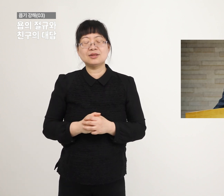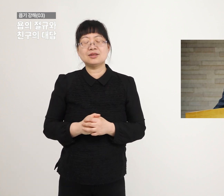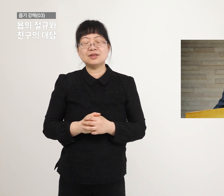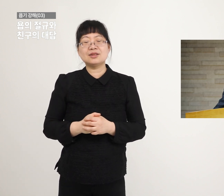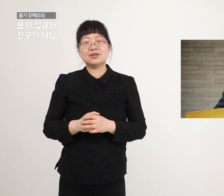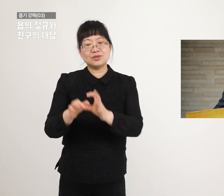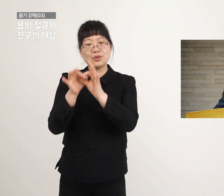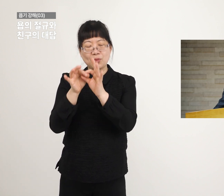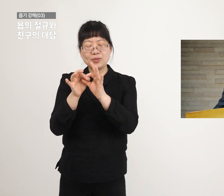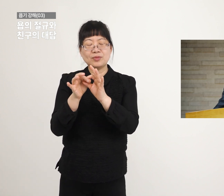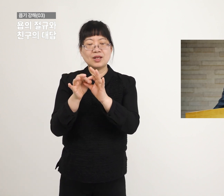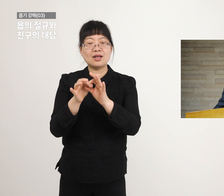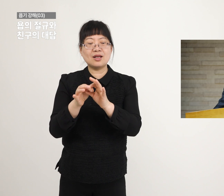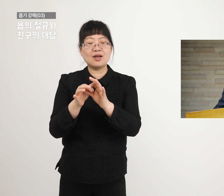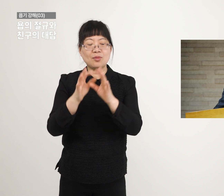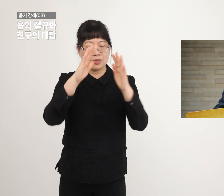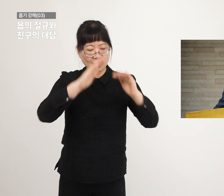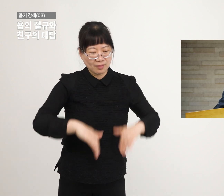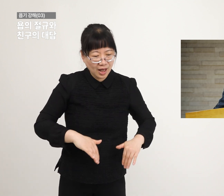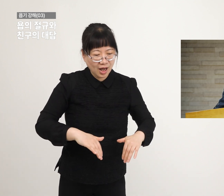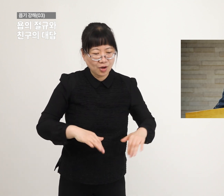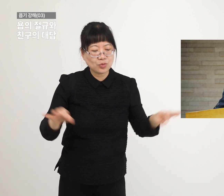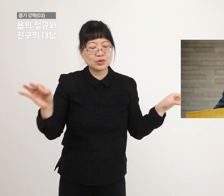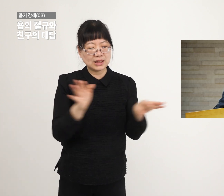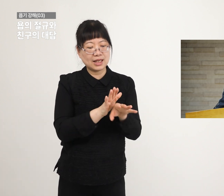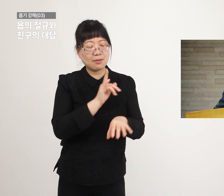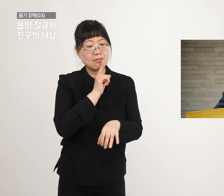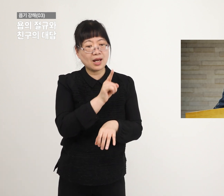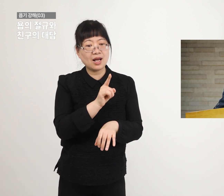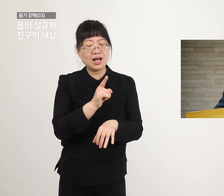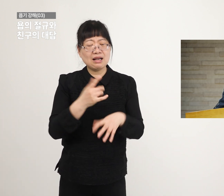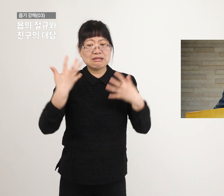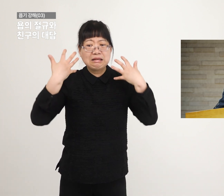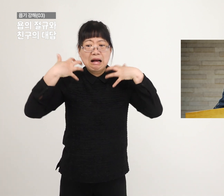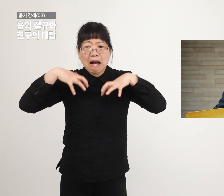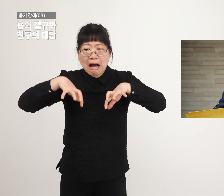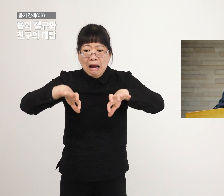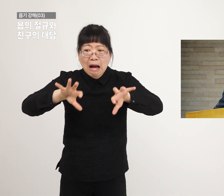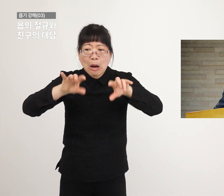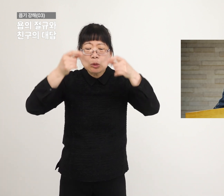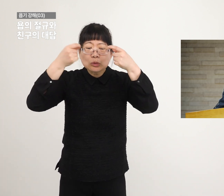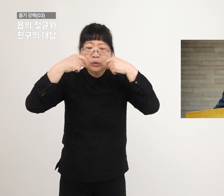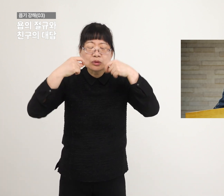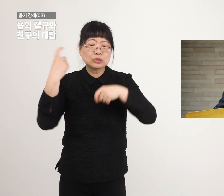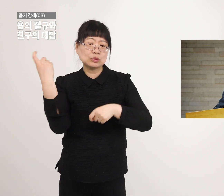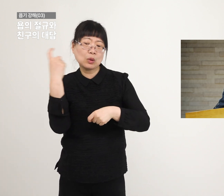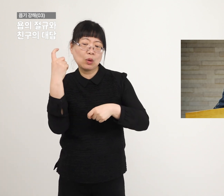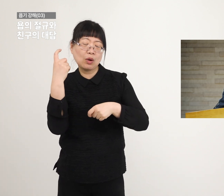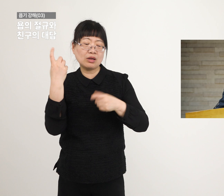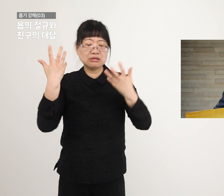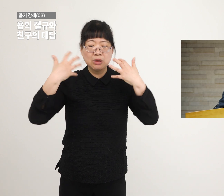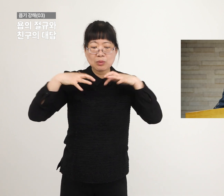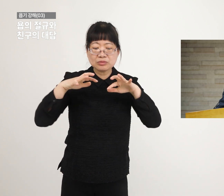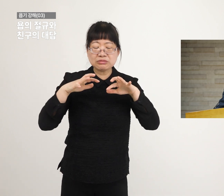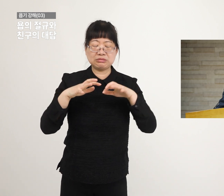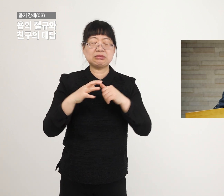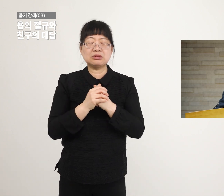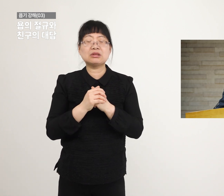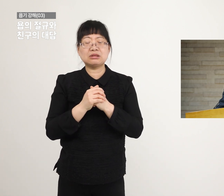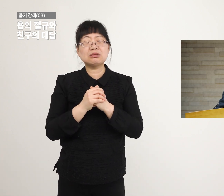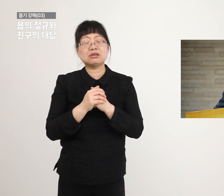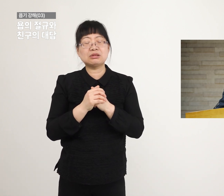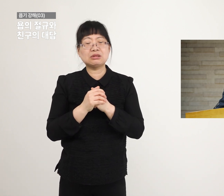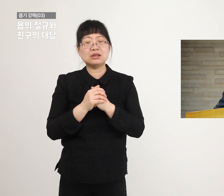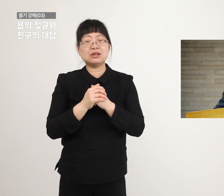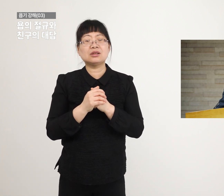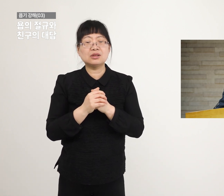그의 콧김에 사라지니라. 사자의 우는 소리와 젊은 사자의 소리가 그치고 어린 사자의